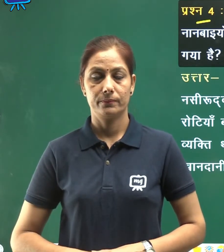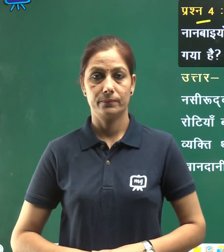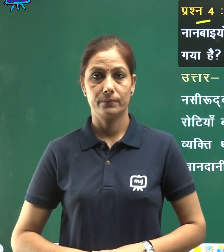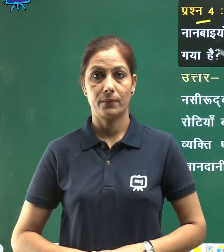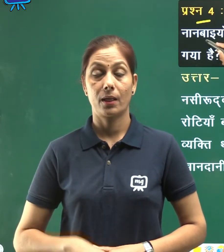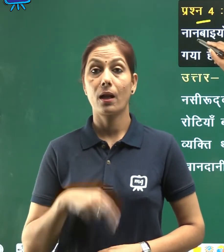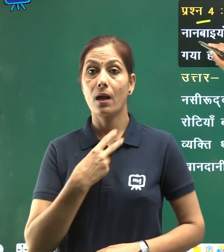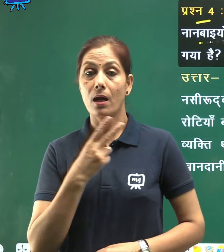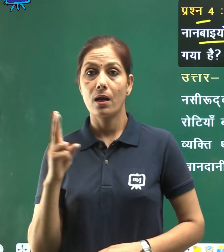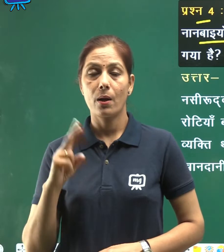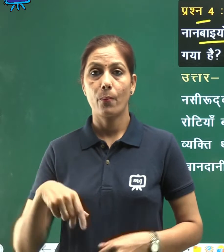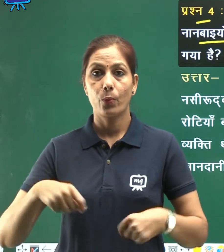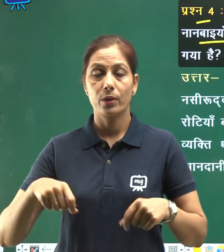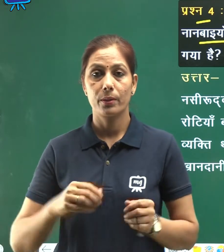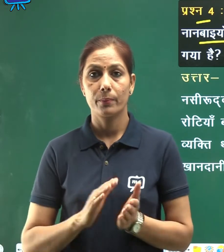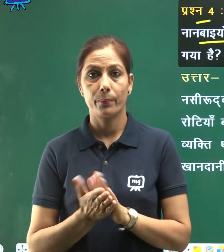नानबाइयों का